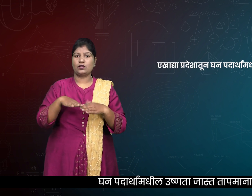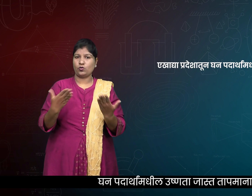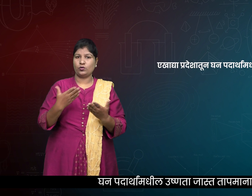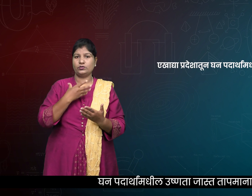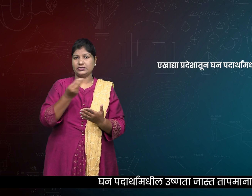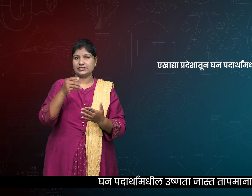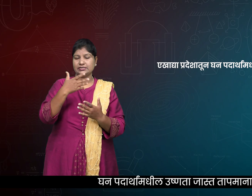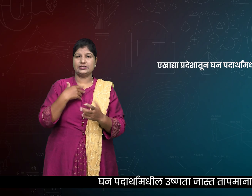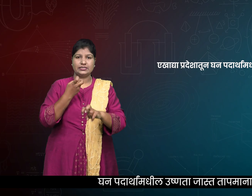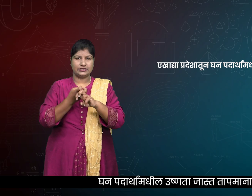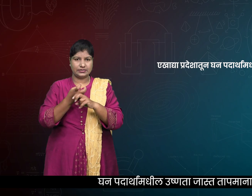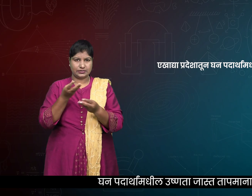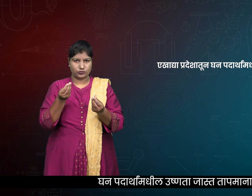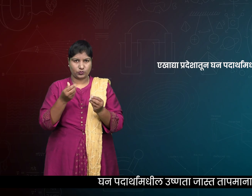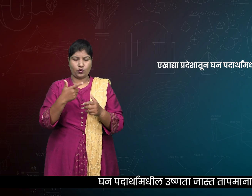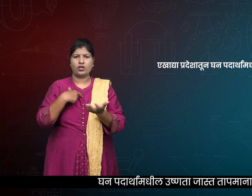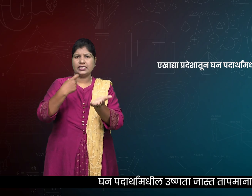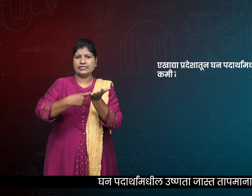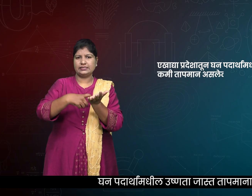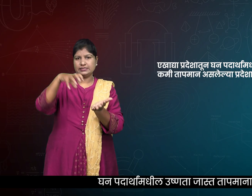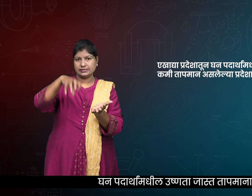घन पदार्थांमधील उष्णता जास्त तापमानाच्या